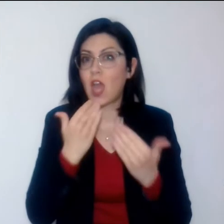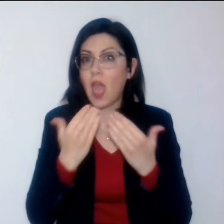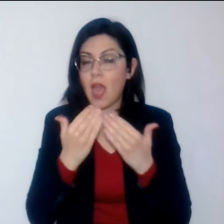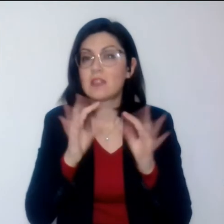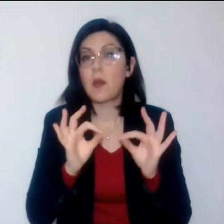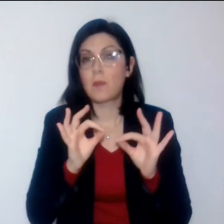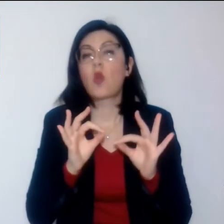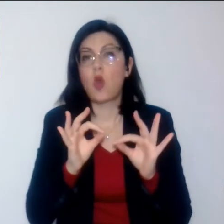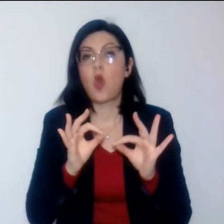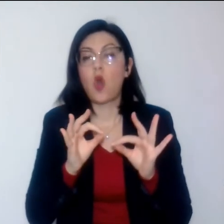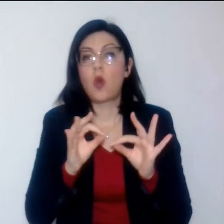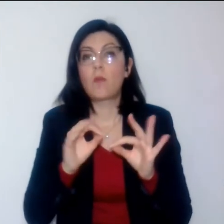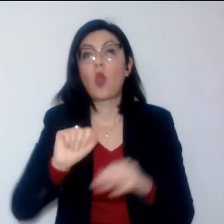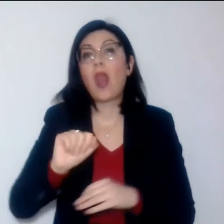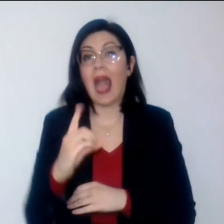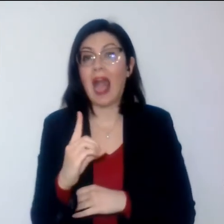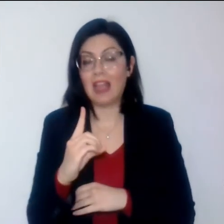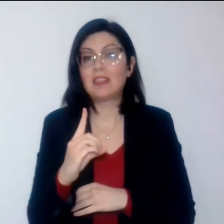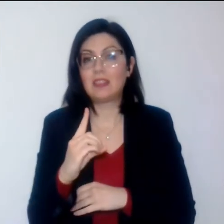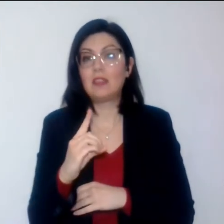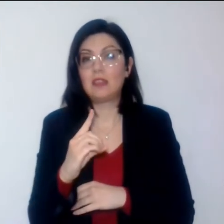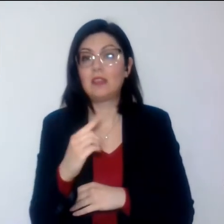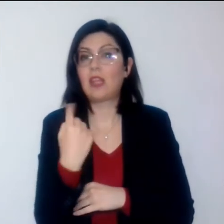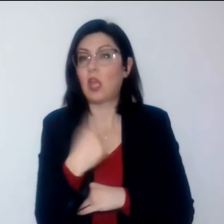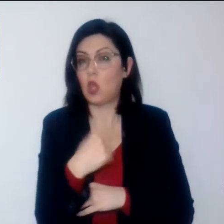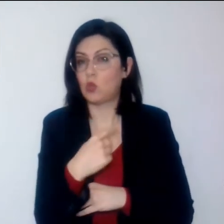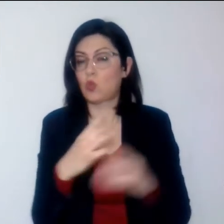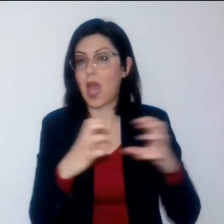delegato dell'azienda leonardo bagnoli